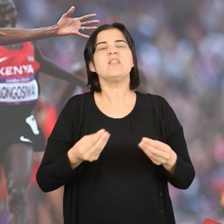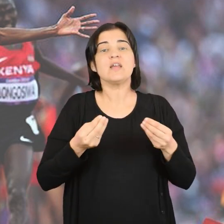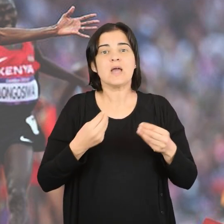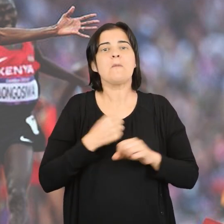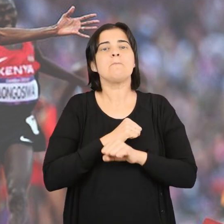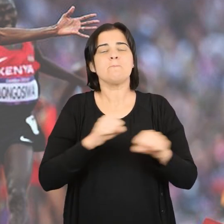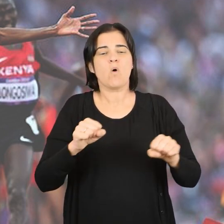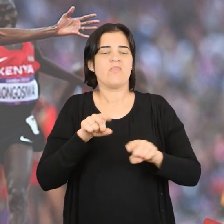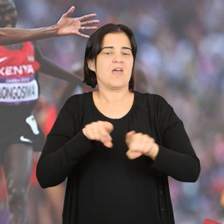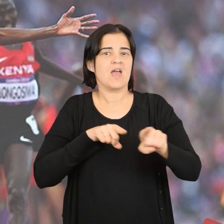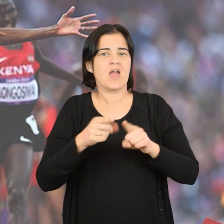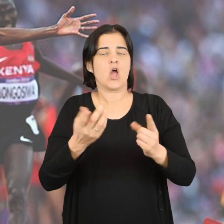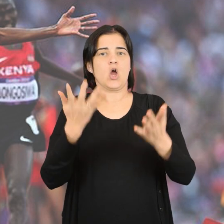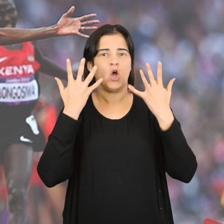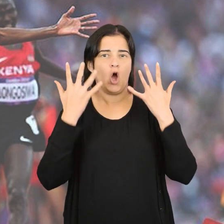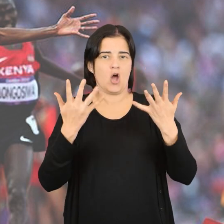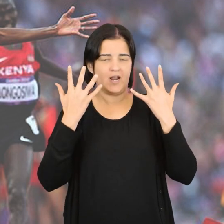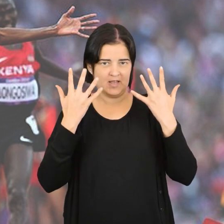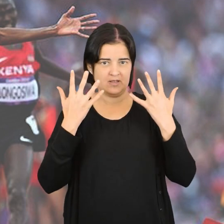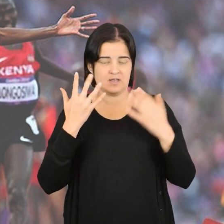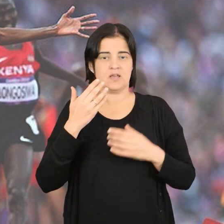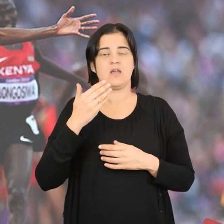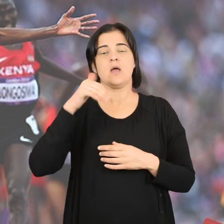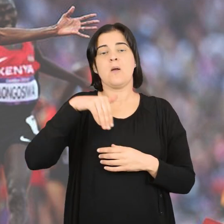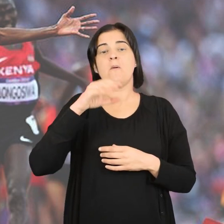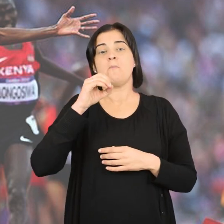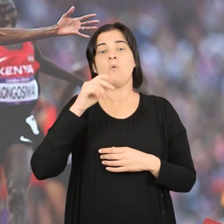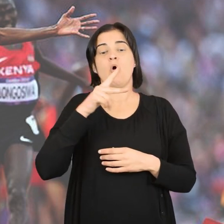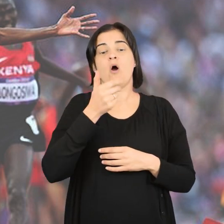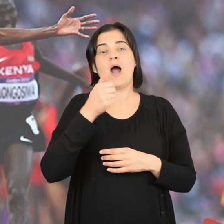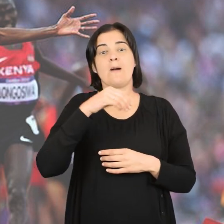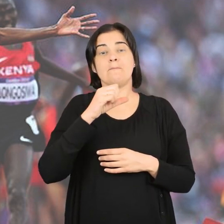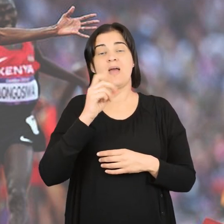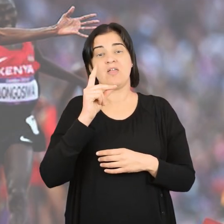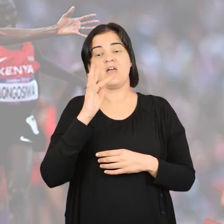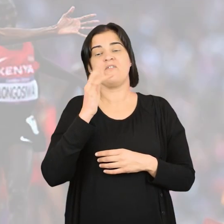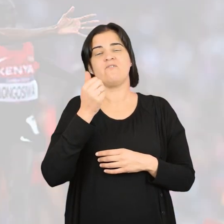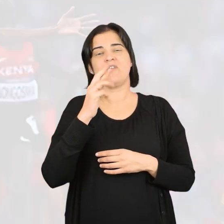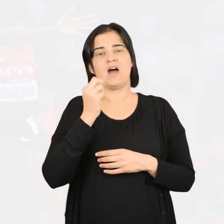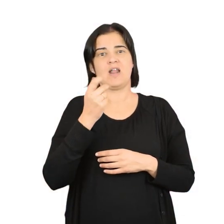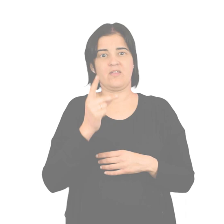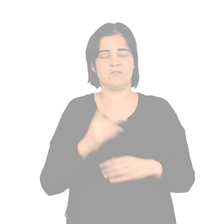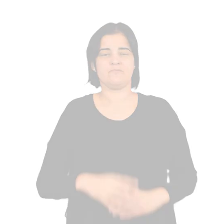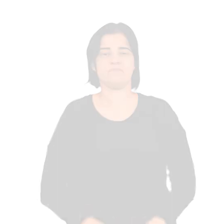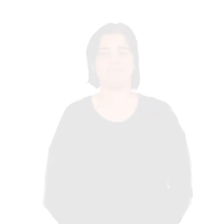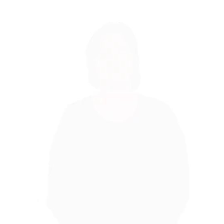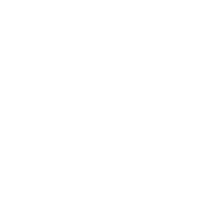lo que me hizo diferente fue que podía correr Mohamed Fara